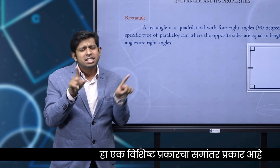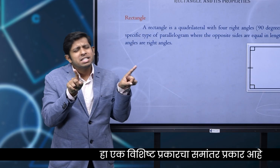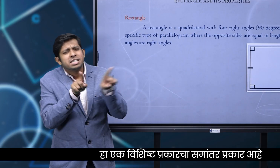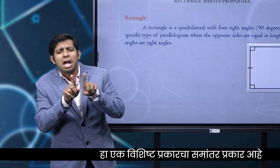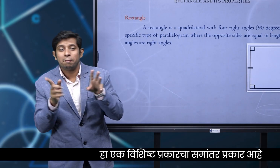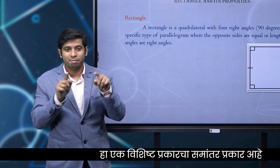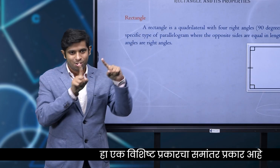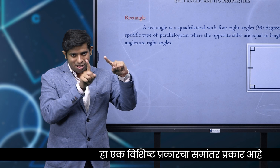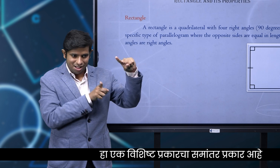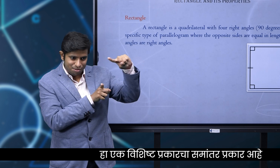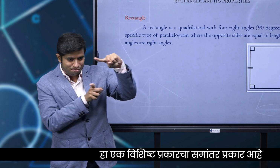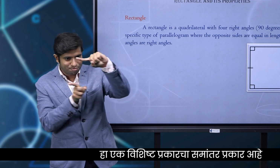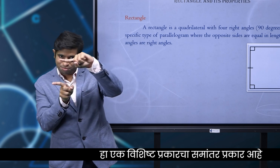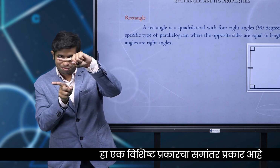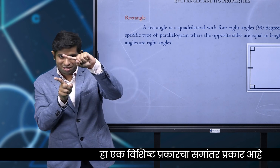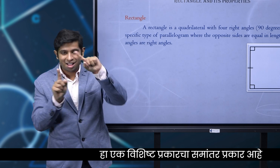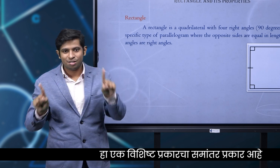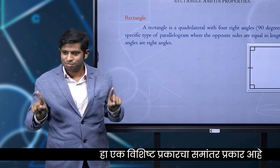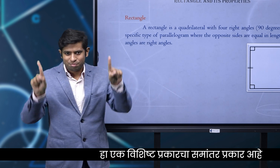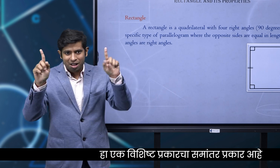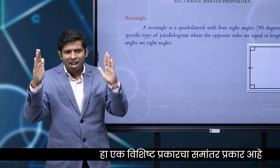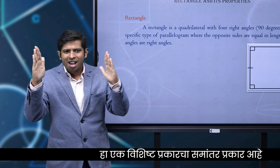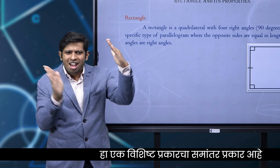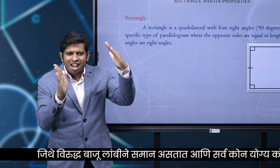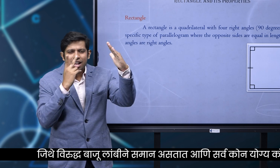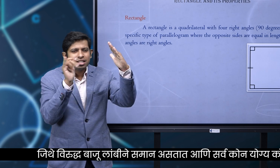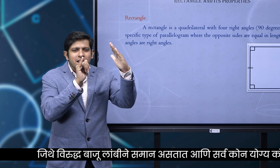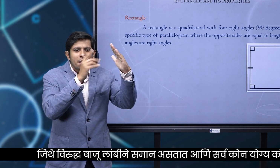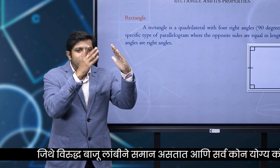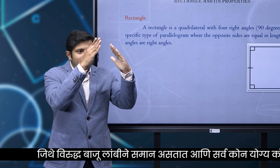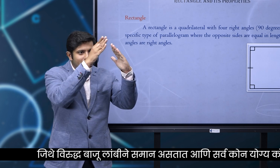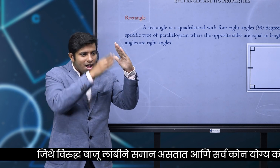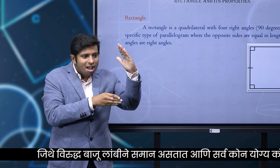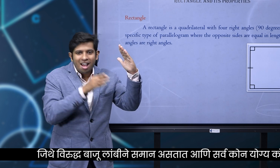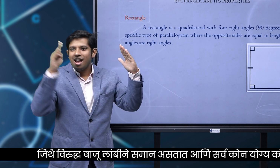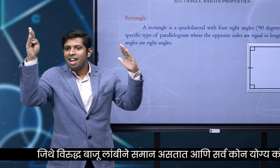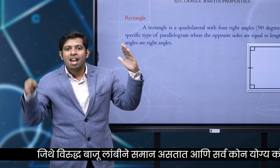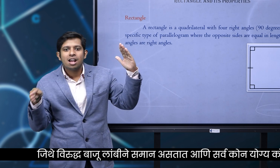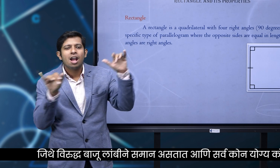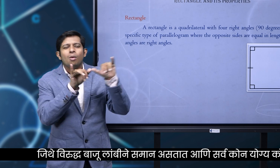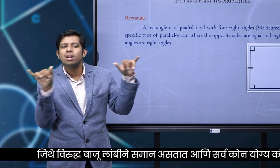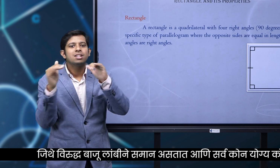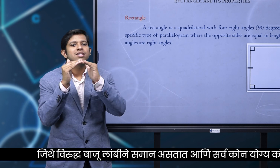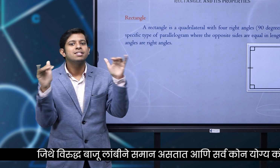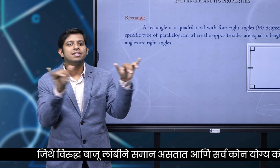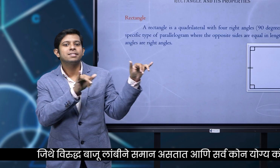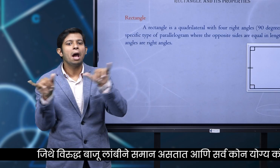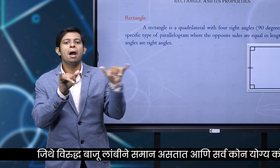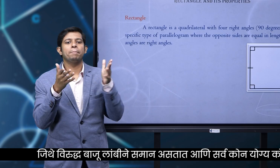हा एक विशिष्ट प्रकारचा समांतर प्रकार आहे जिथे विरुद्ध बाजू लांबीने समान असतात आणि सर्व कोन